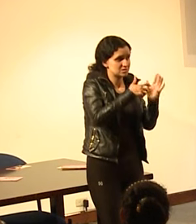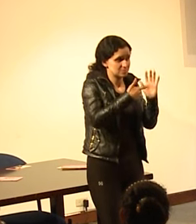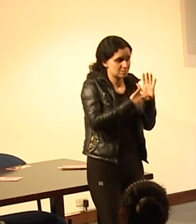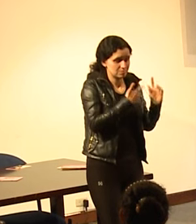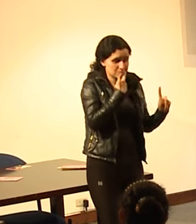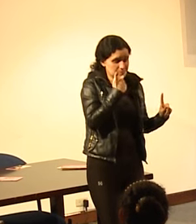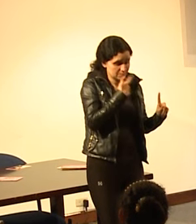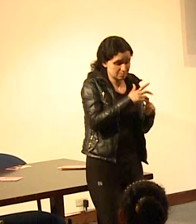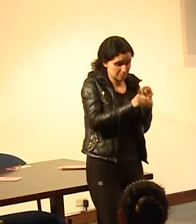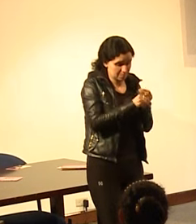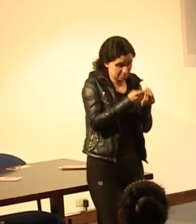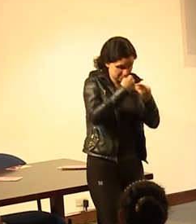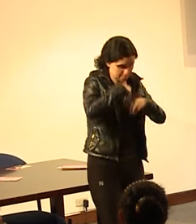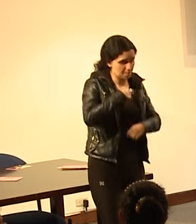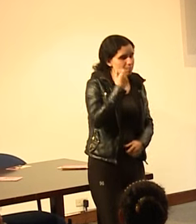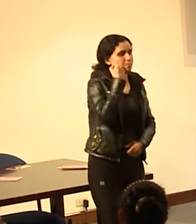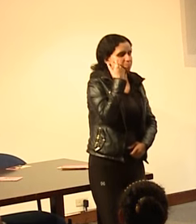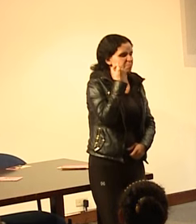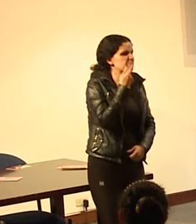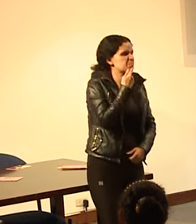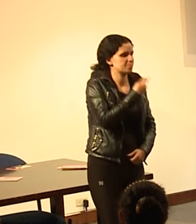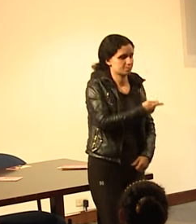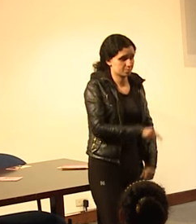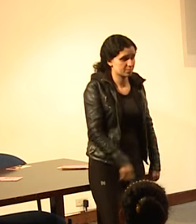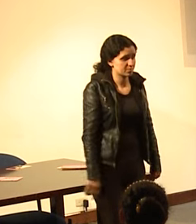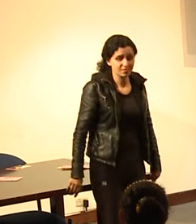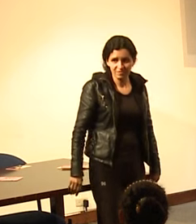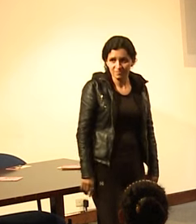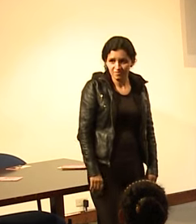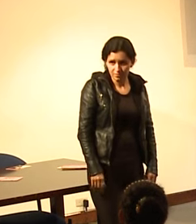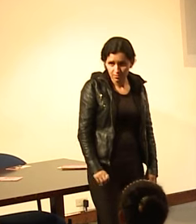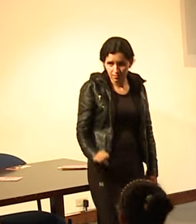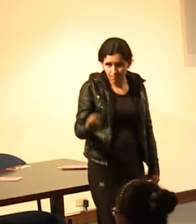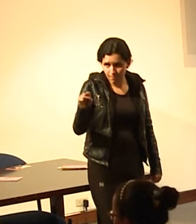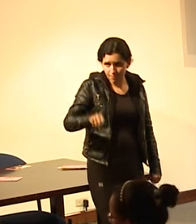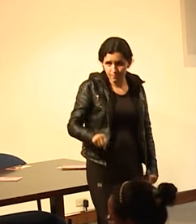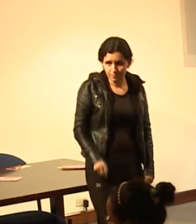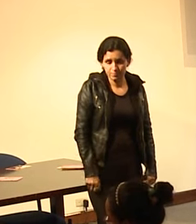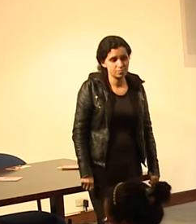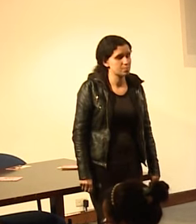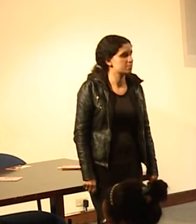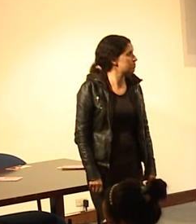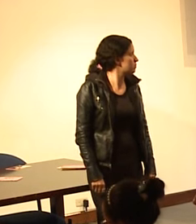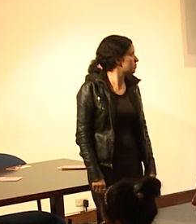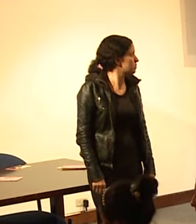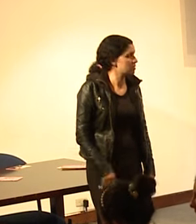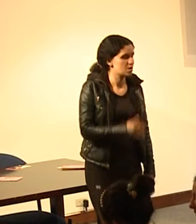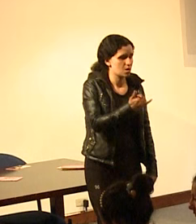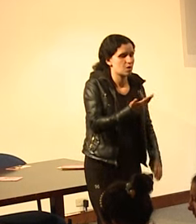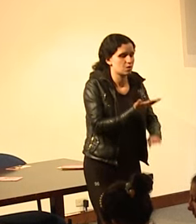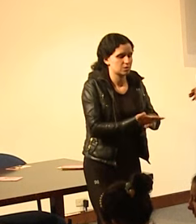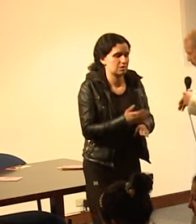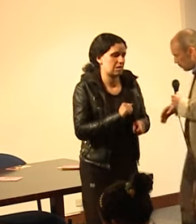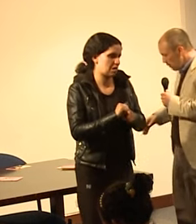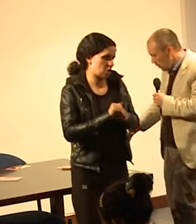simplemente entender lo que está diciendo, ¿verdad? ¿Sí era eso? Bien, entonces les voy a proponer un pequeño